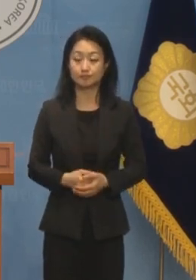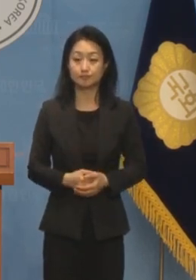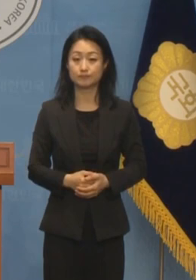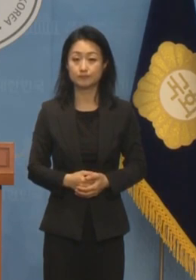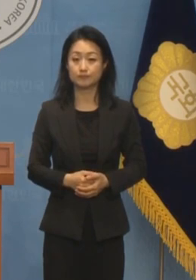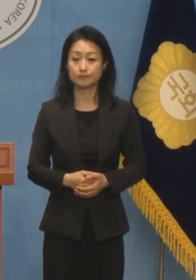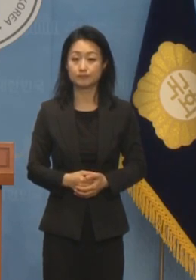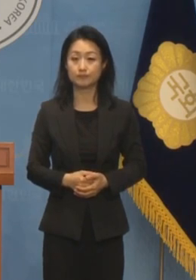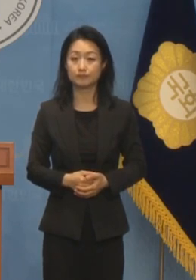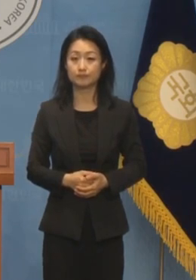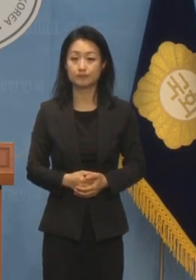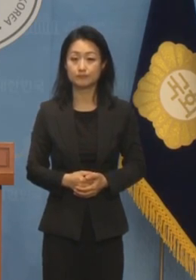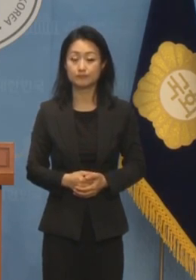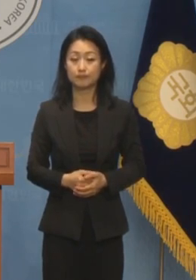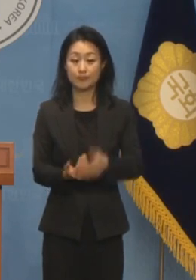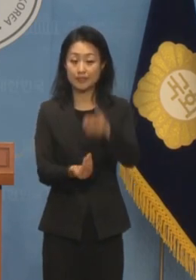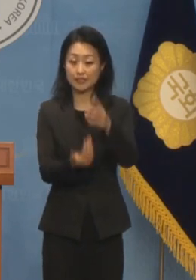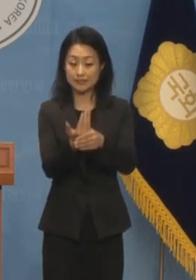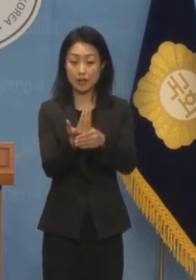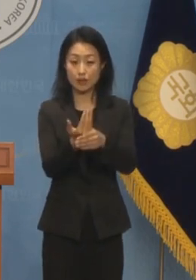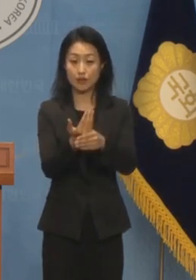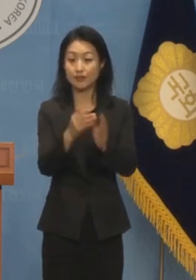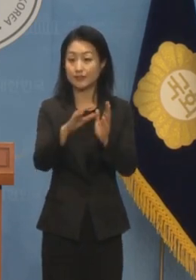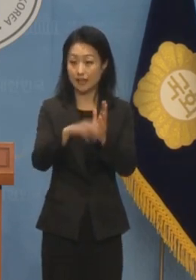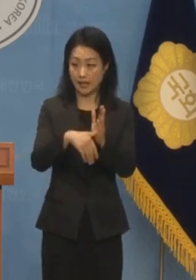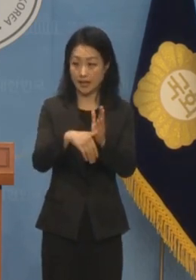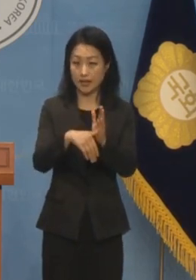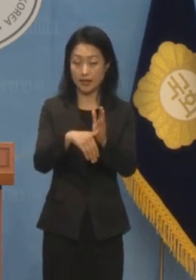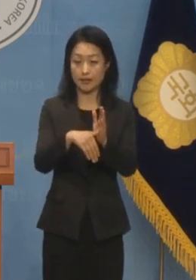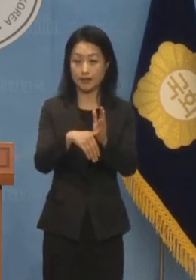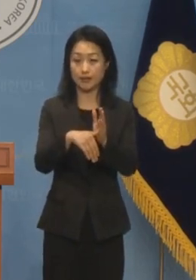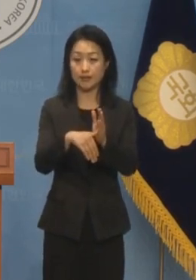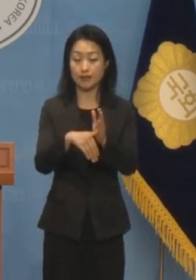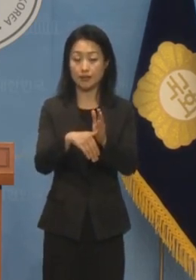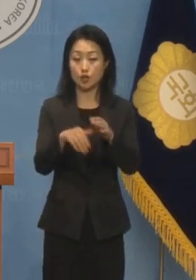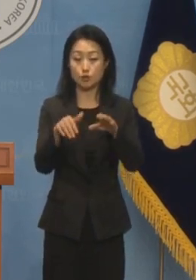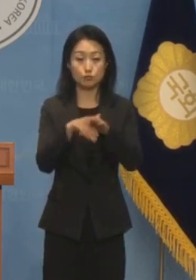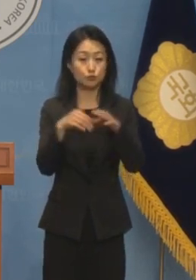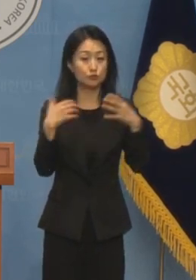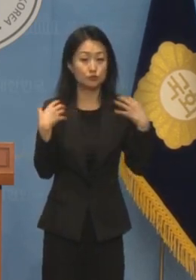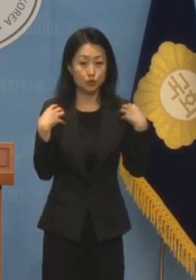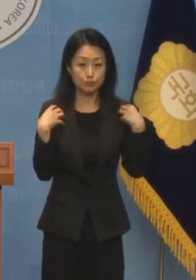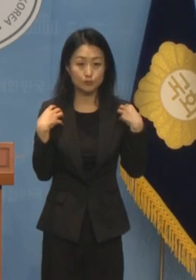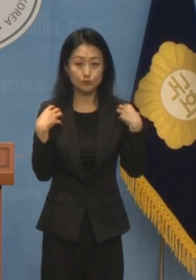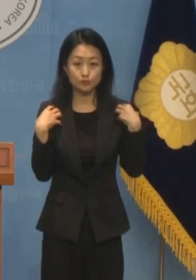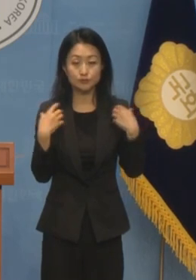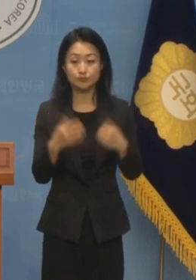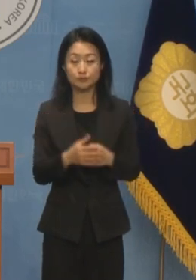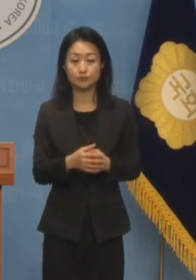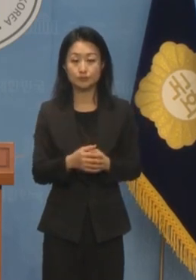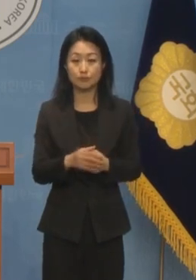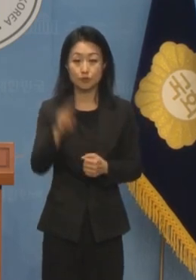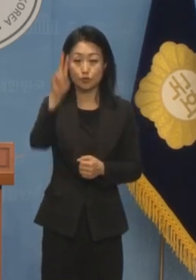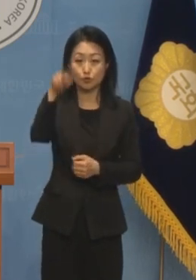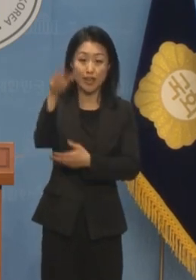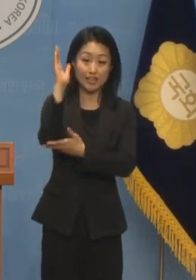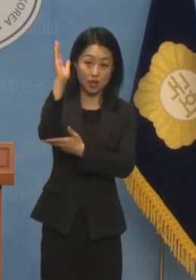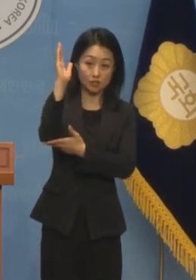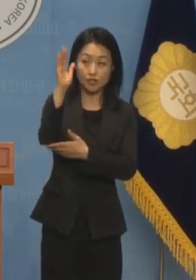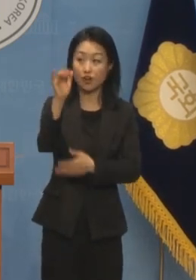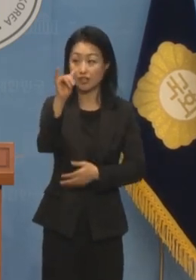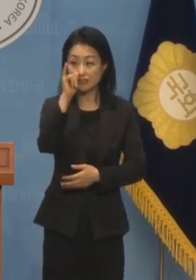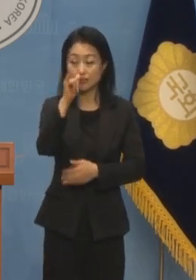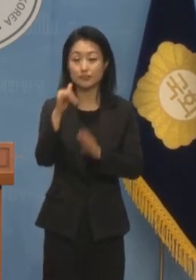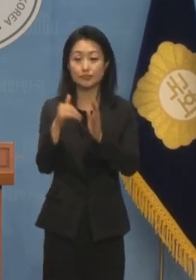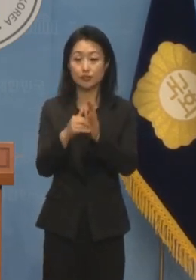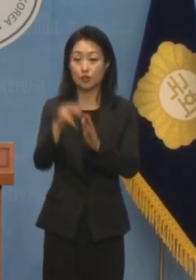요구하겠습니다. 이 사건이 일어났을 전후로 해서 문재인 대통령의 유엔 연설이 있었습니다.